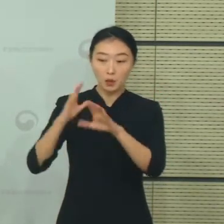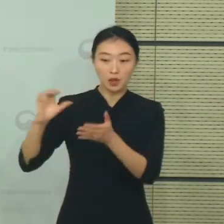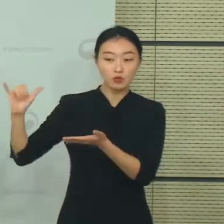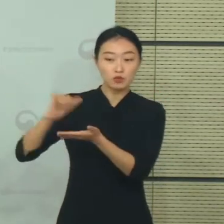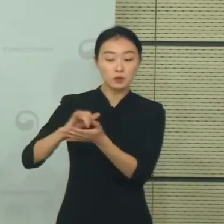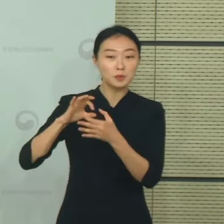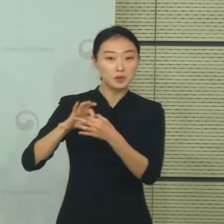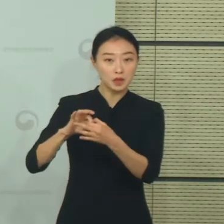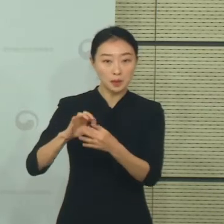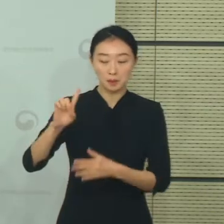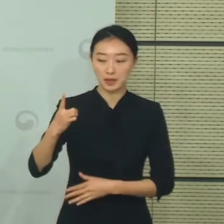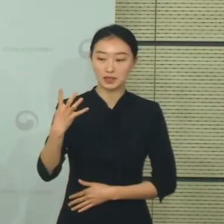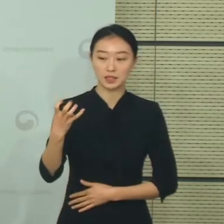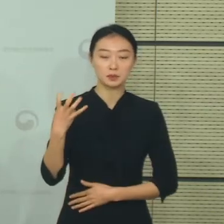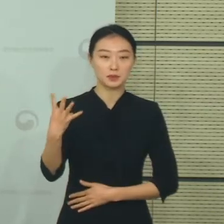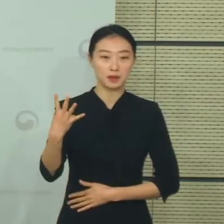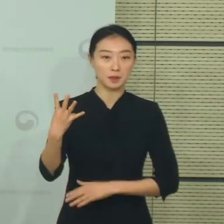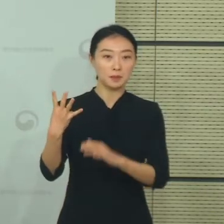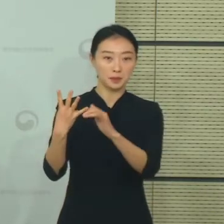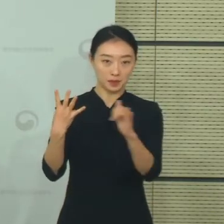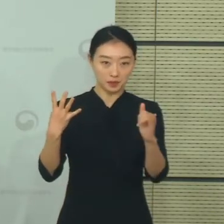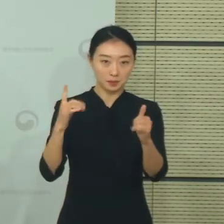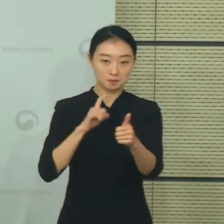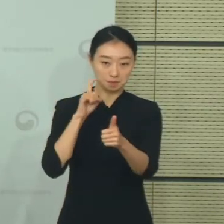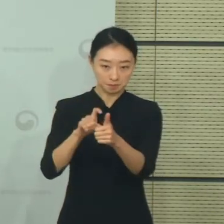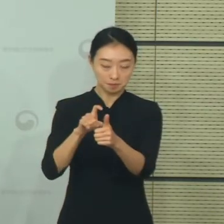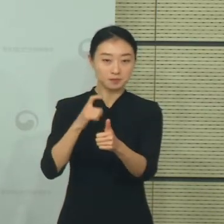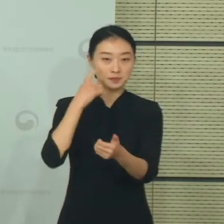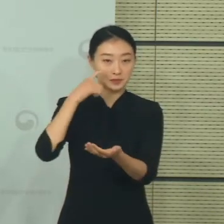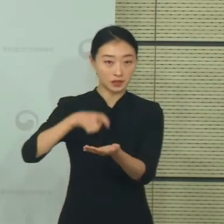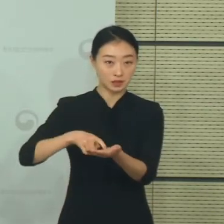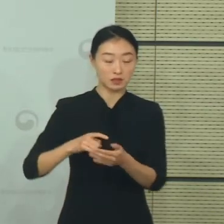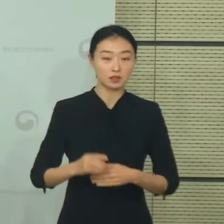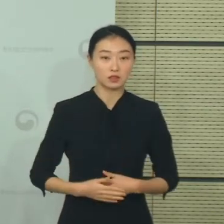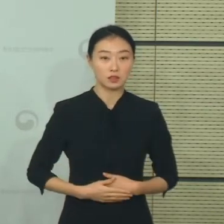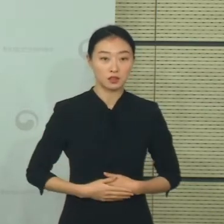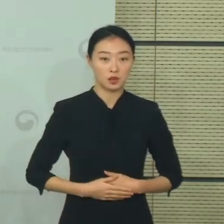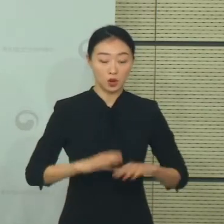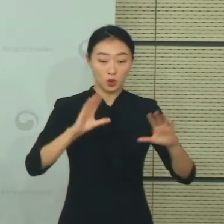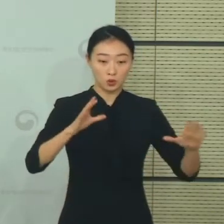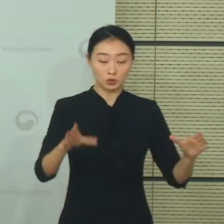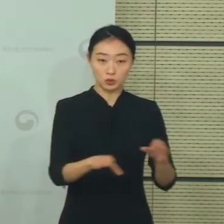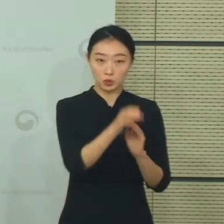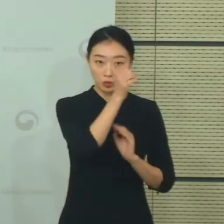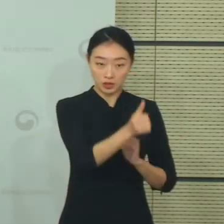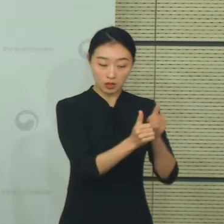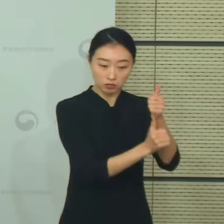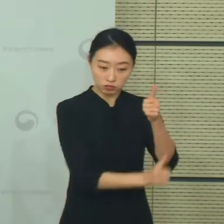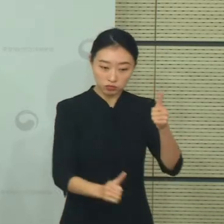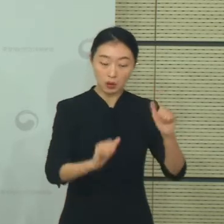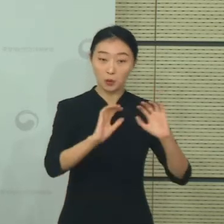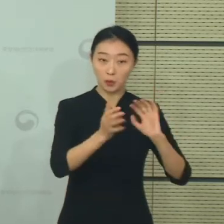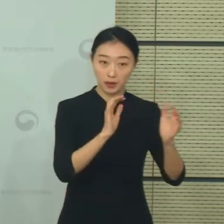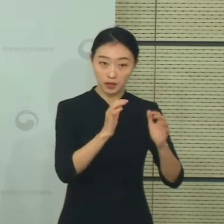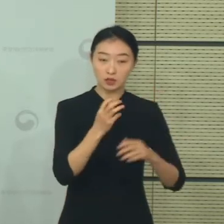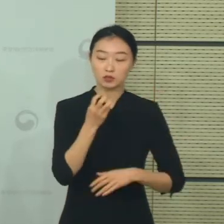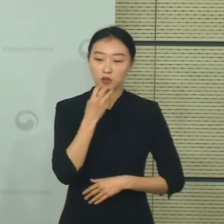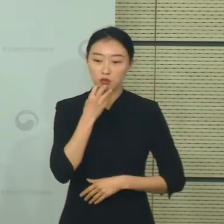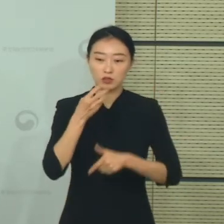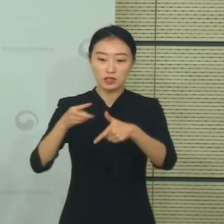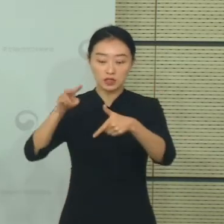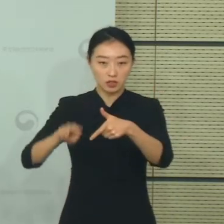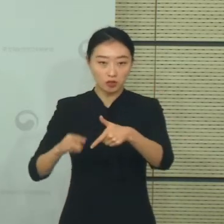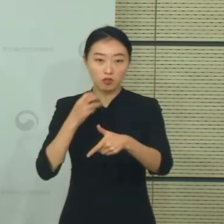사례는 총 144건입니다. 오늘 국무총리 주재로 열린 중대본 회의에서는 서울,